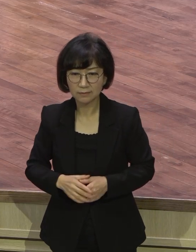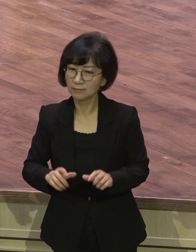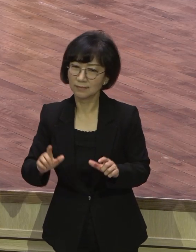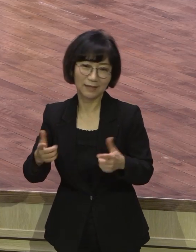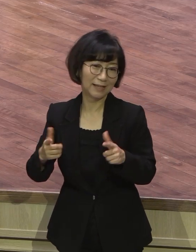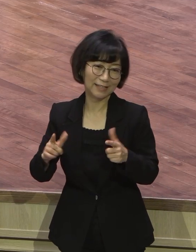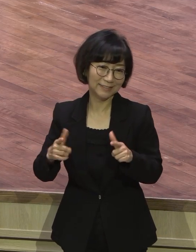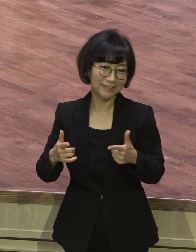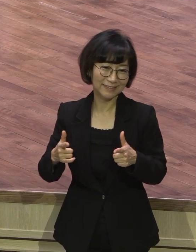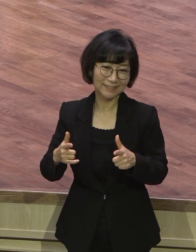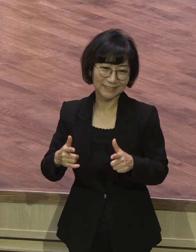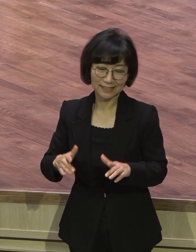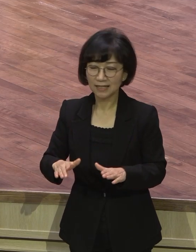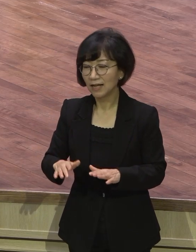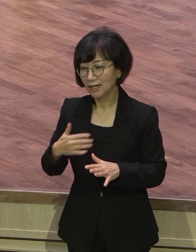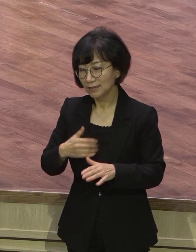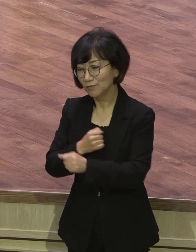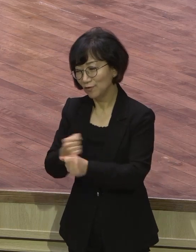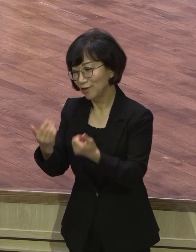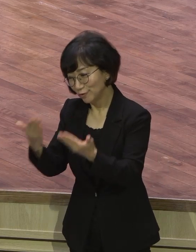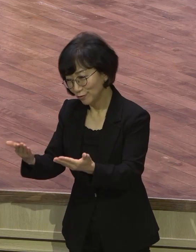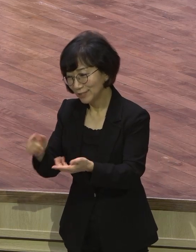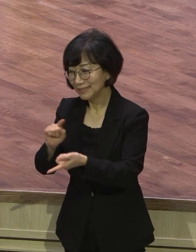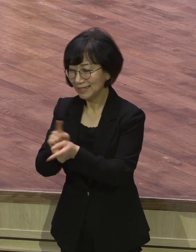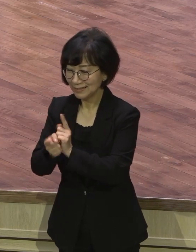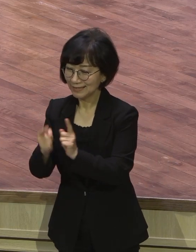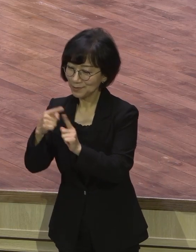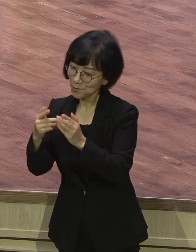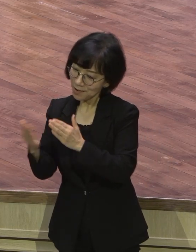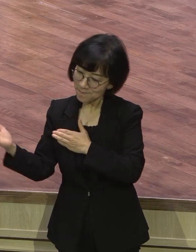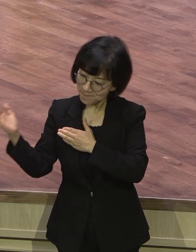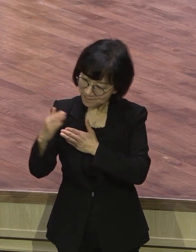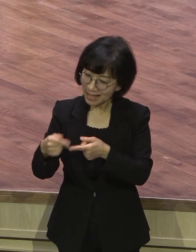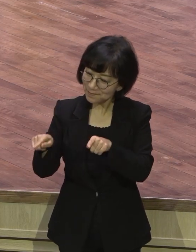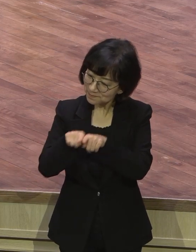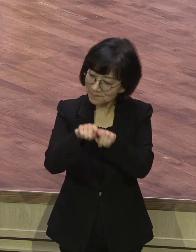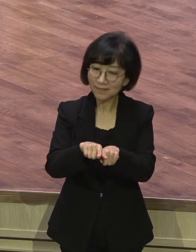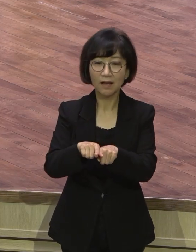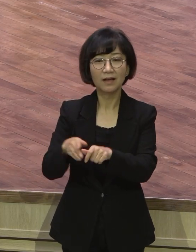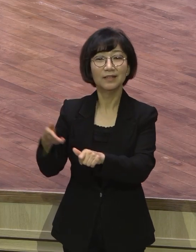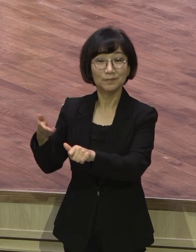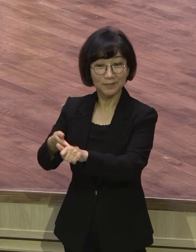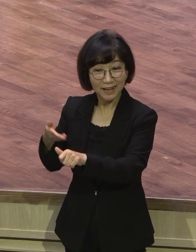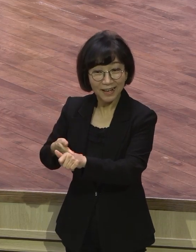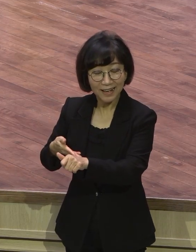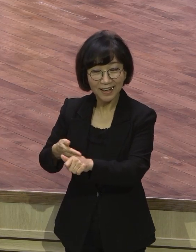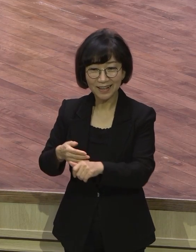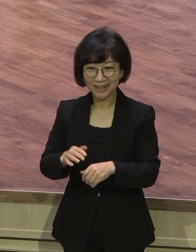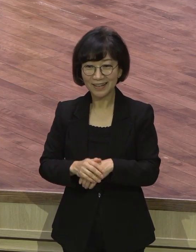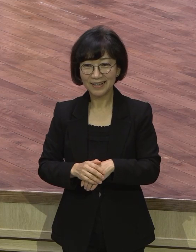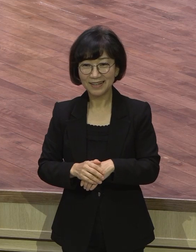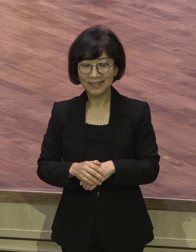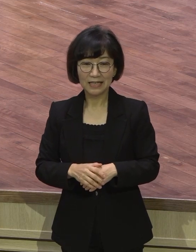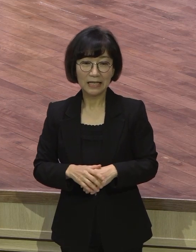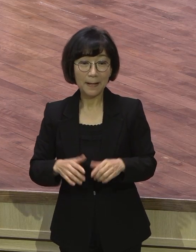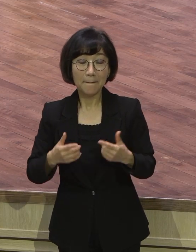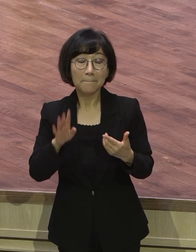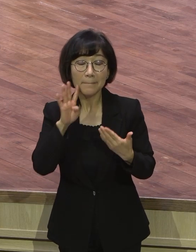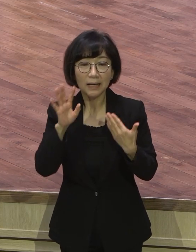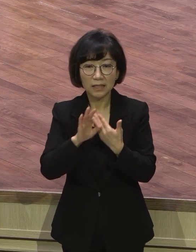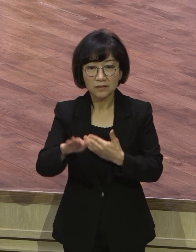원수 복수 편치 않습니다. 여러분 지금 마음속에 편치 않는 대상이 있으면 지금 원수 관계라는